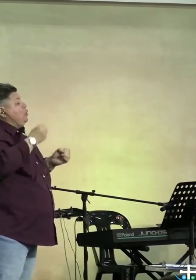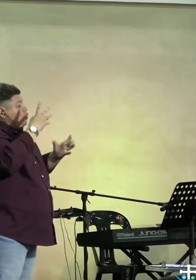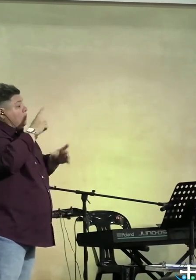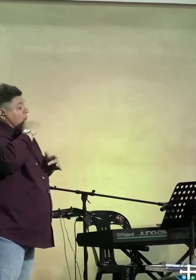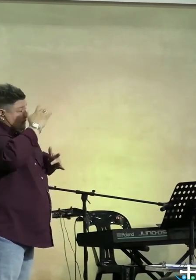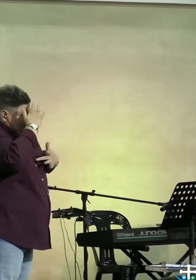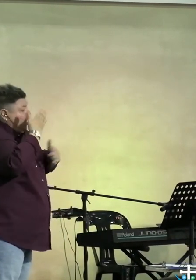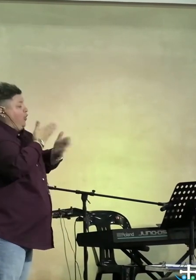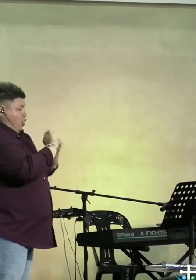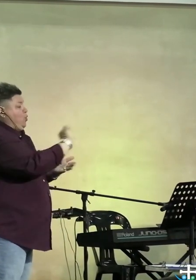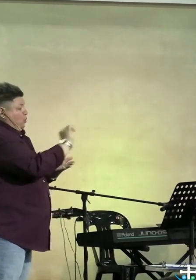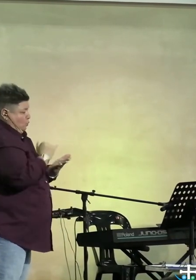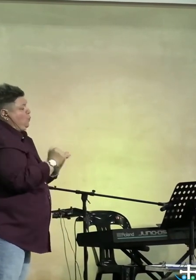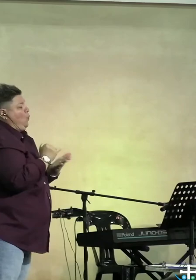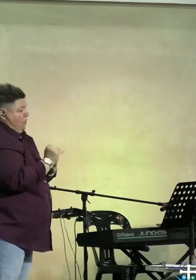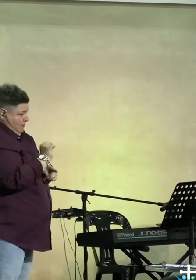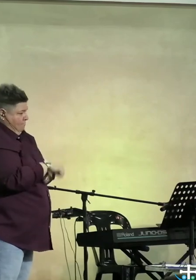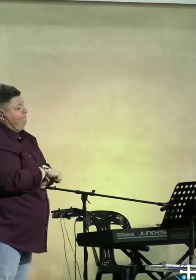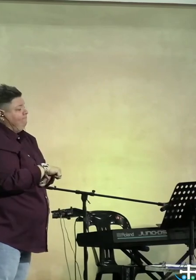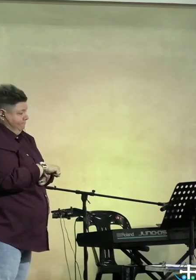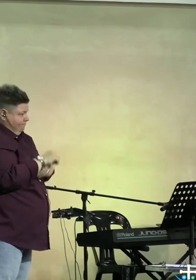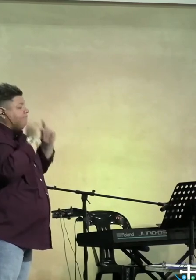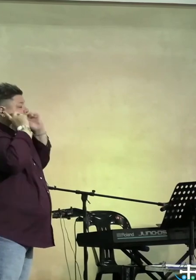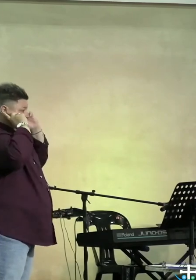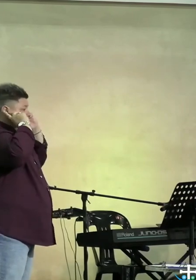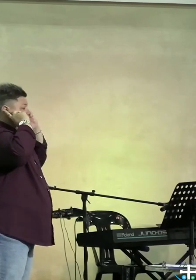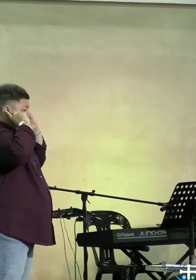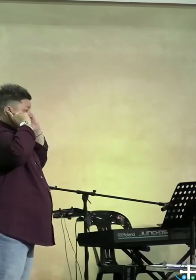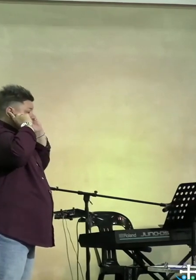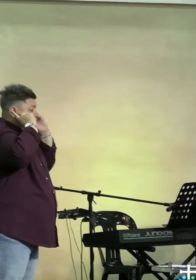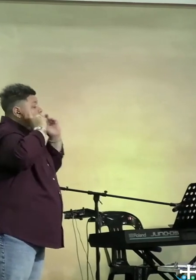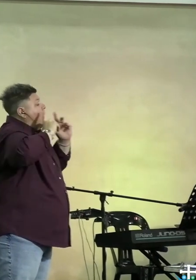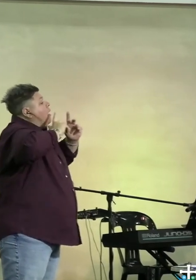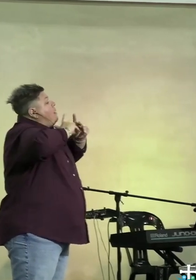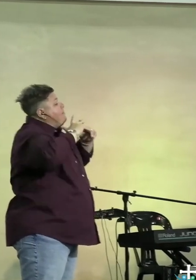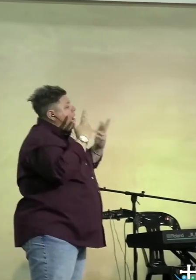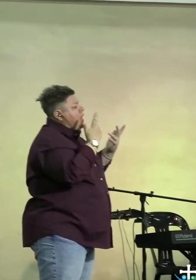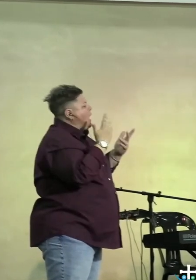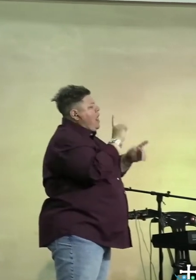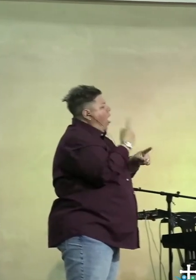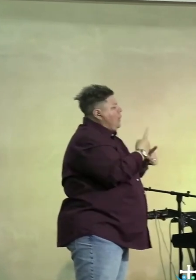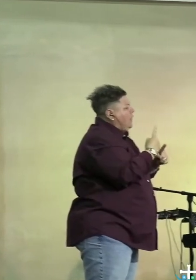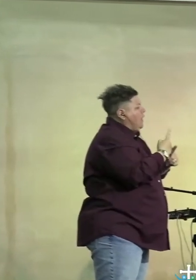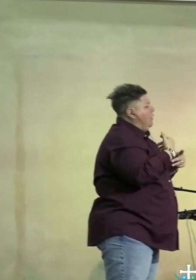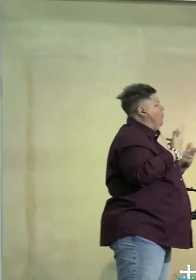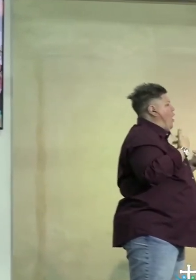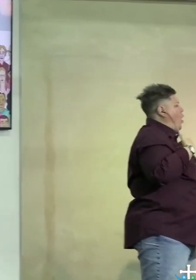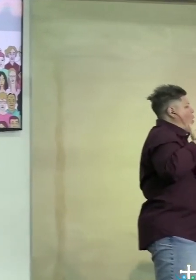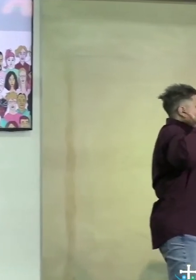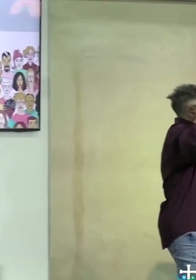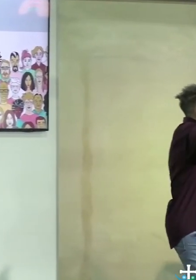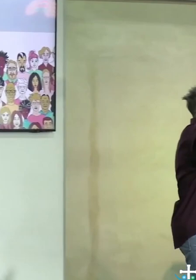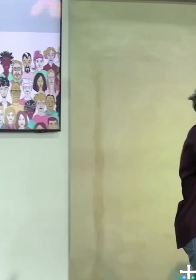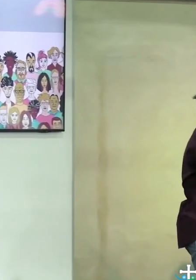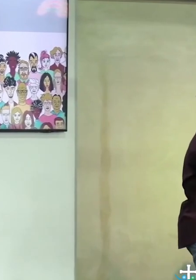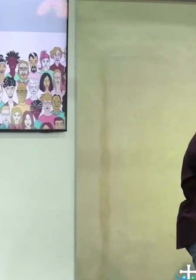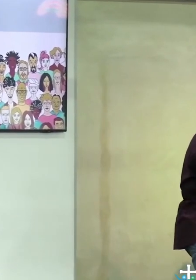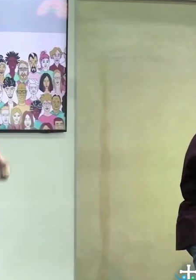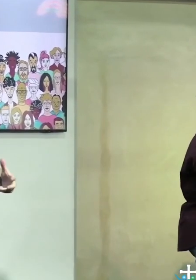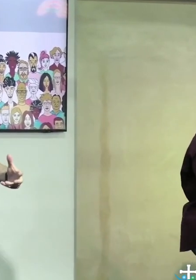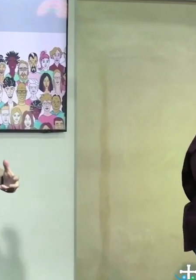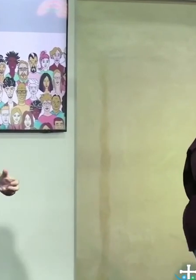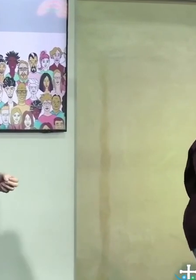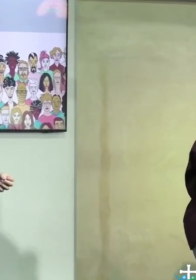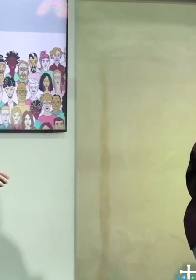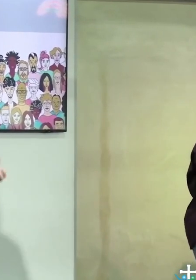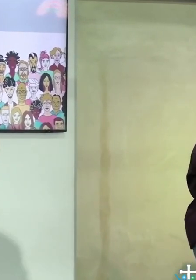van hulle eie te doen. Dokter Tertius, is dit so? Baie mense het hoë cholesterol as gevolg van hulle eetgewoontes. Party mense het